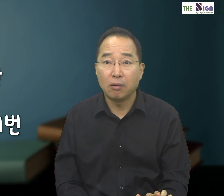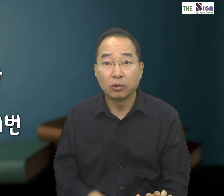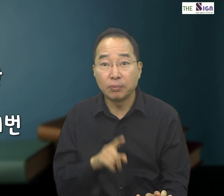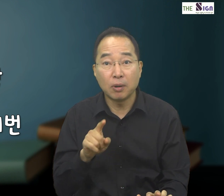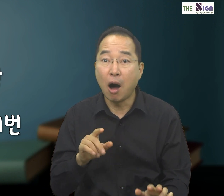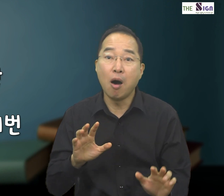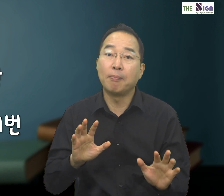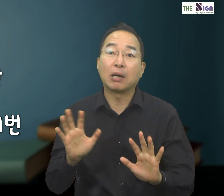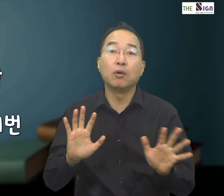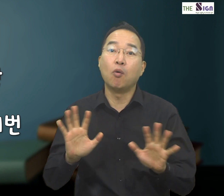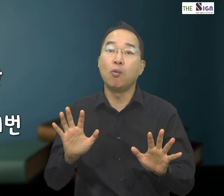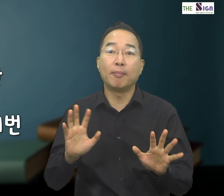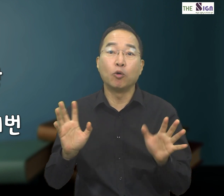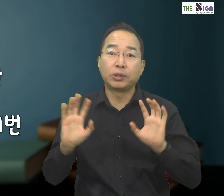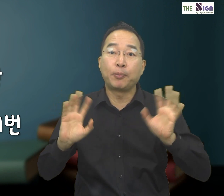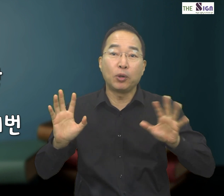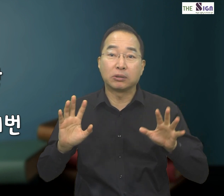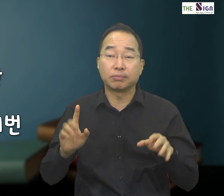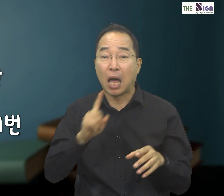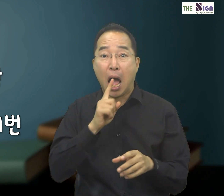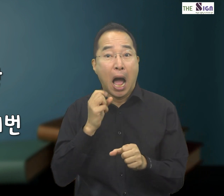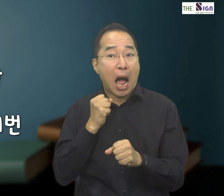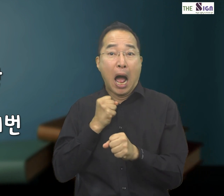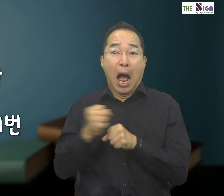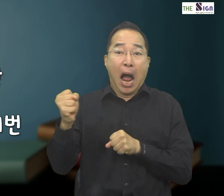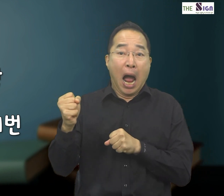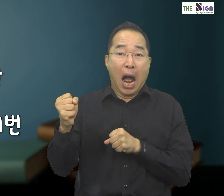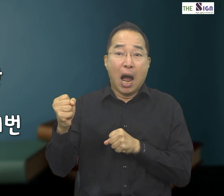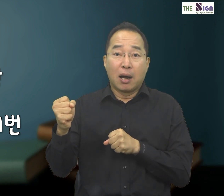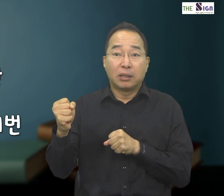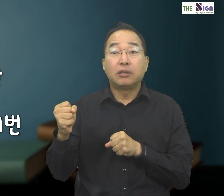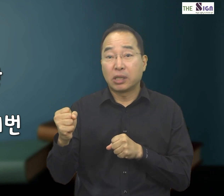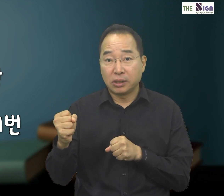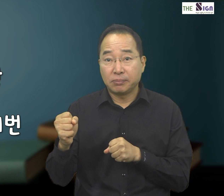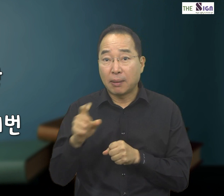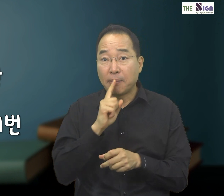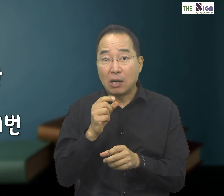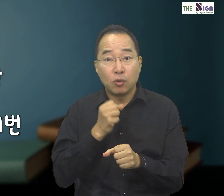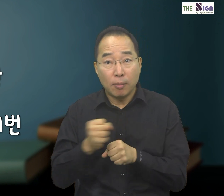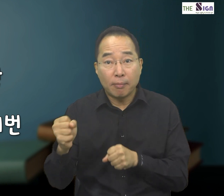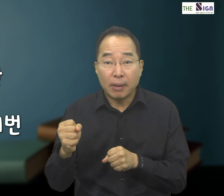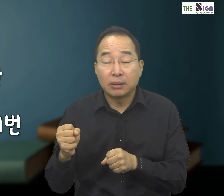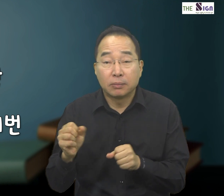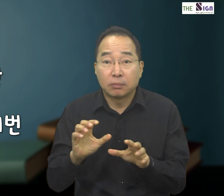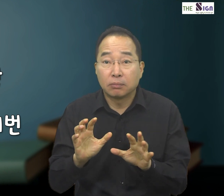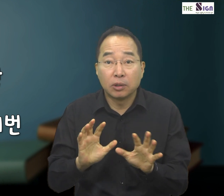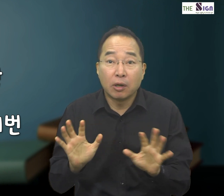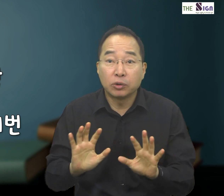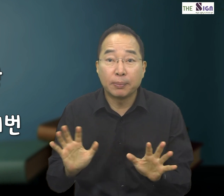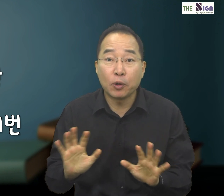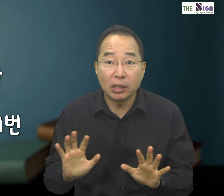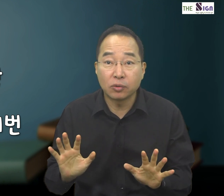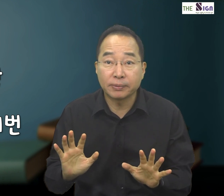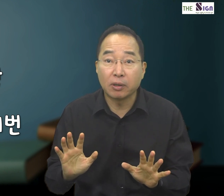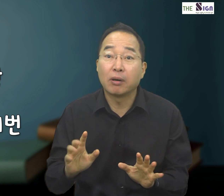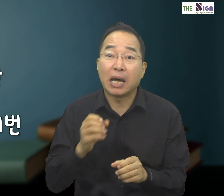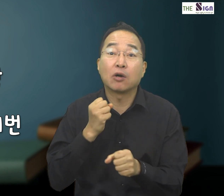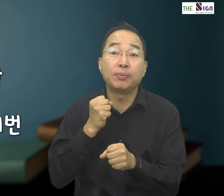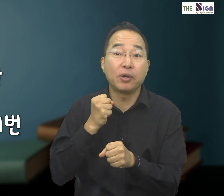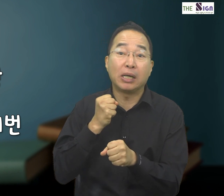어떤 분 말로 어떻게 표현할 수 없어 이렇게 씁니다. 말로 내가 어떻게 표현할 수 없어 라고 표현할 때